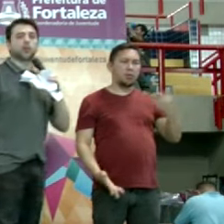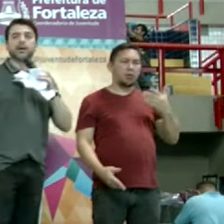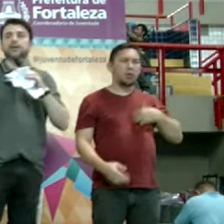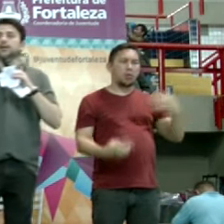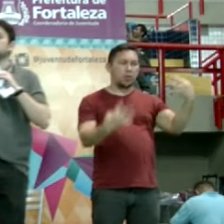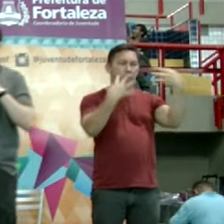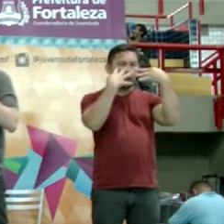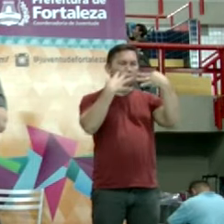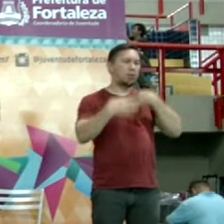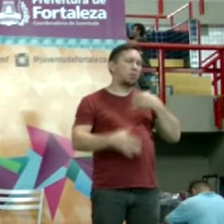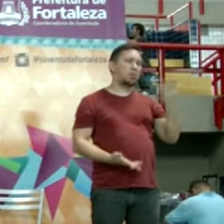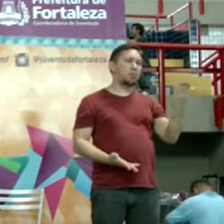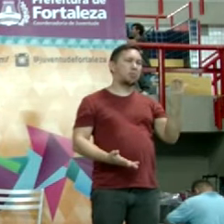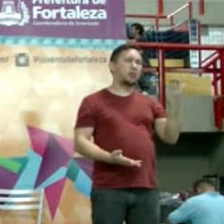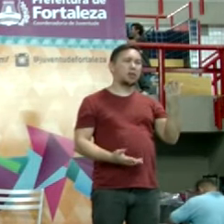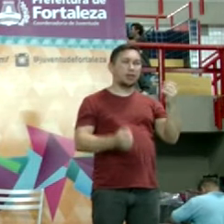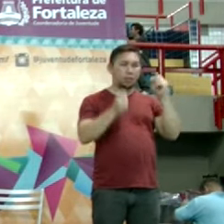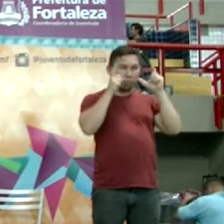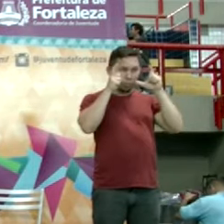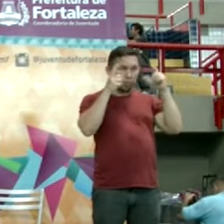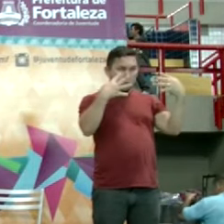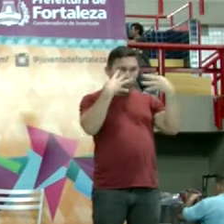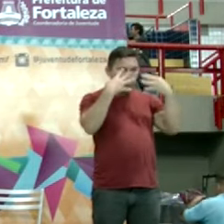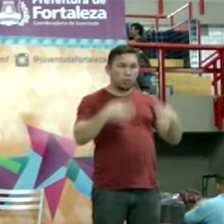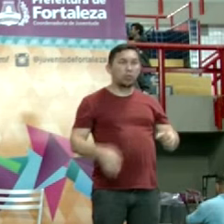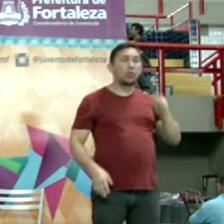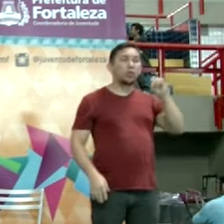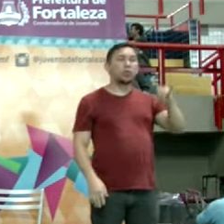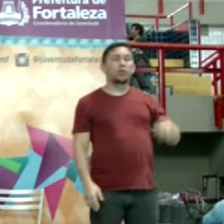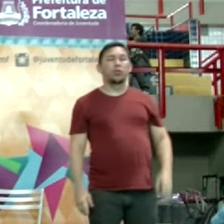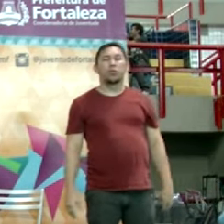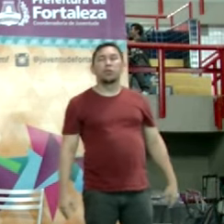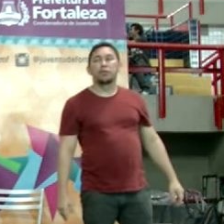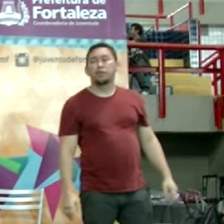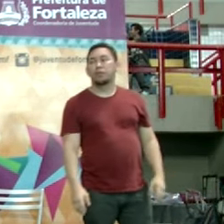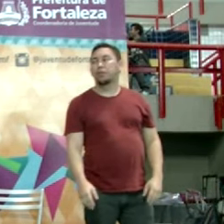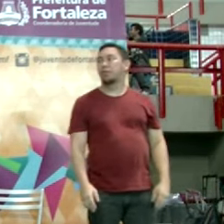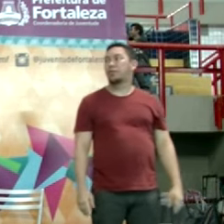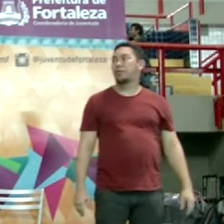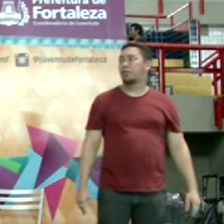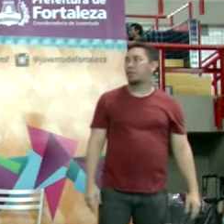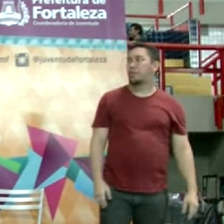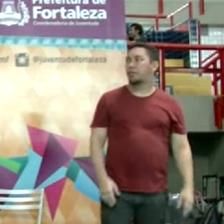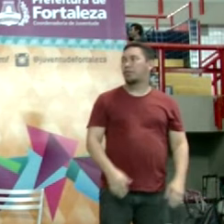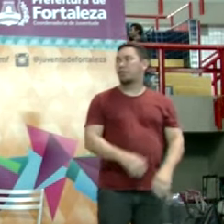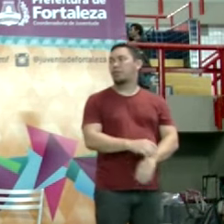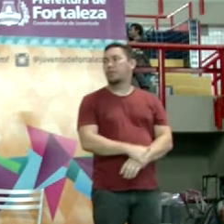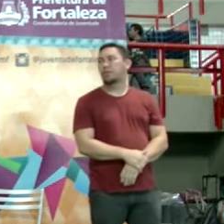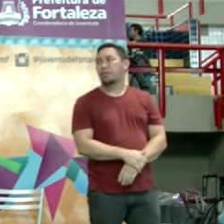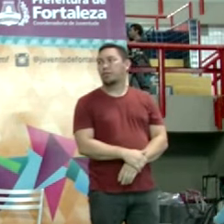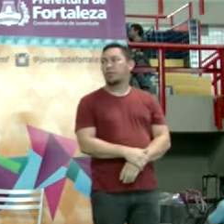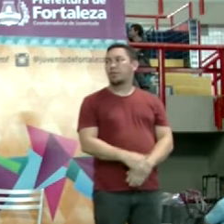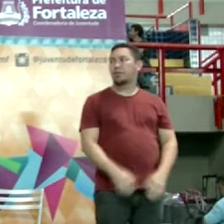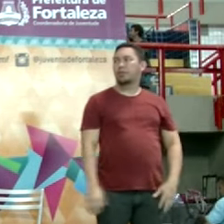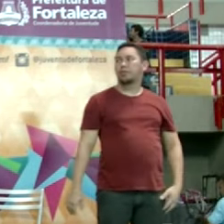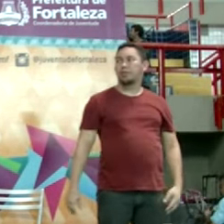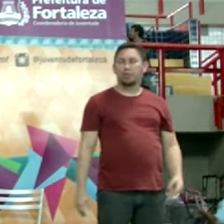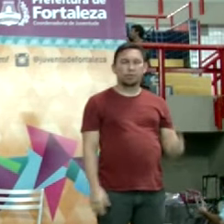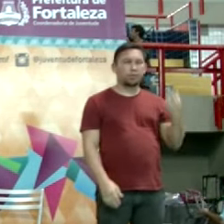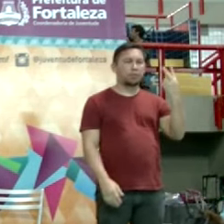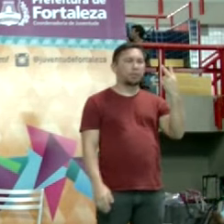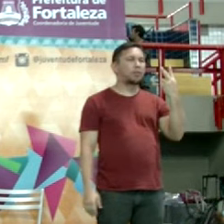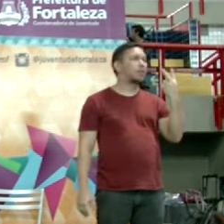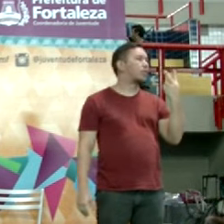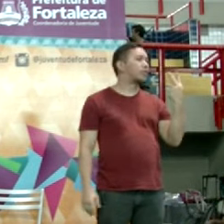agora, olha para mim, com bem atenção que eu vou fazer. O que acontece se eu fizer assim para você? Como é que você interpreta esse meu